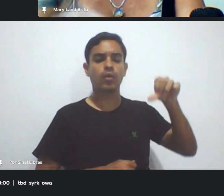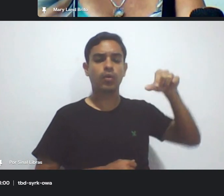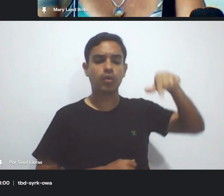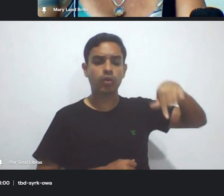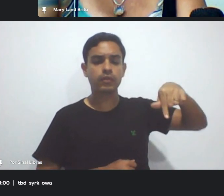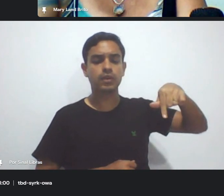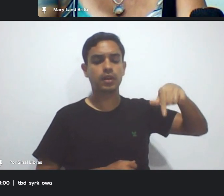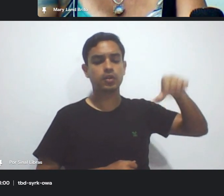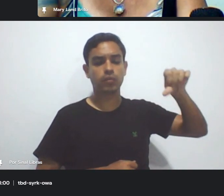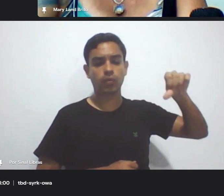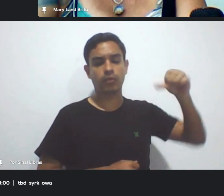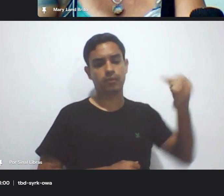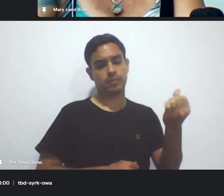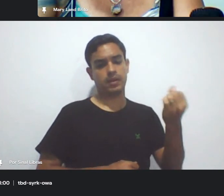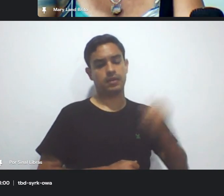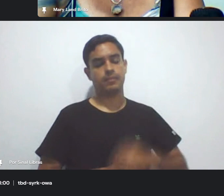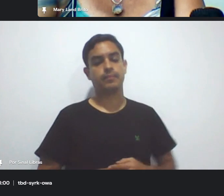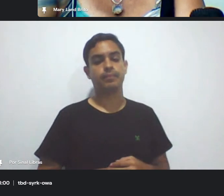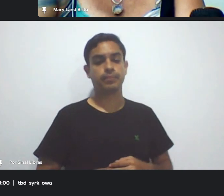84-99982-9796.